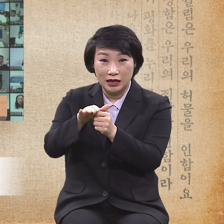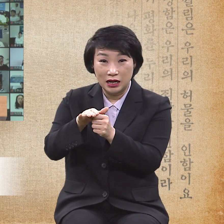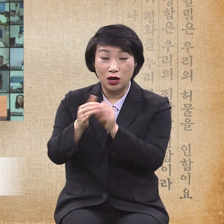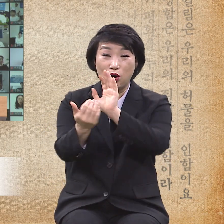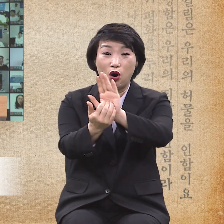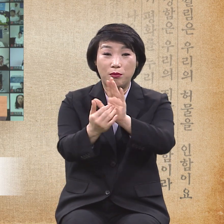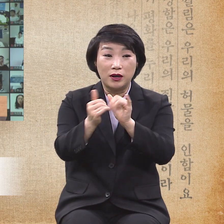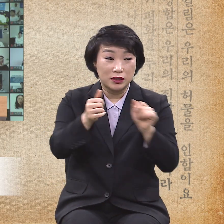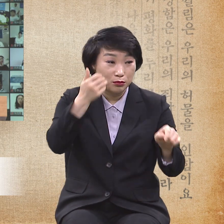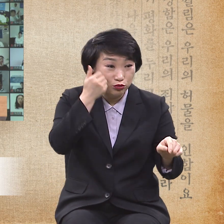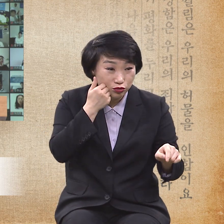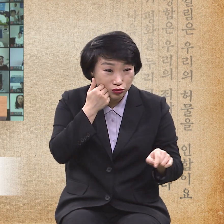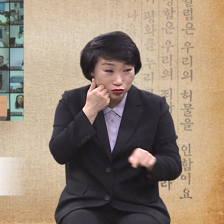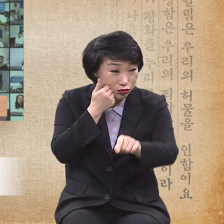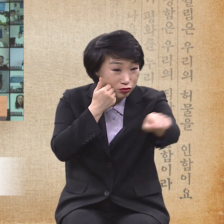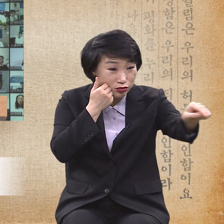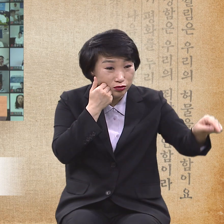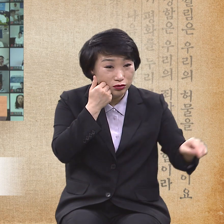거부하는 자,